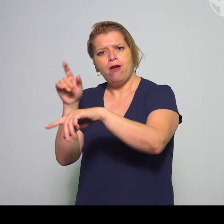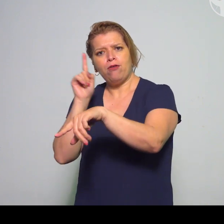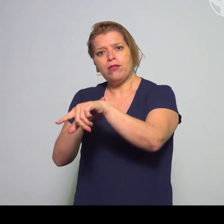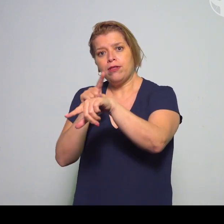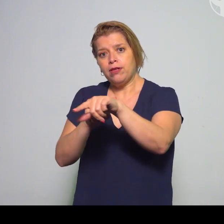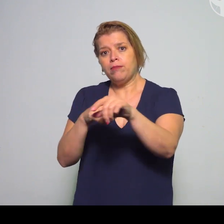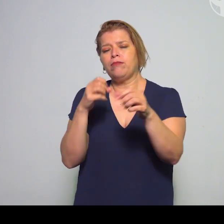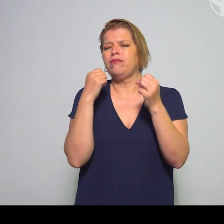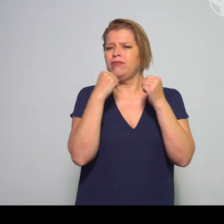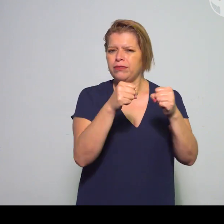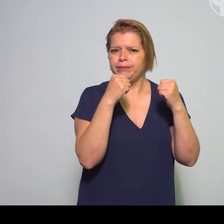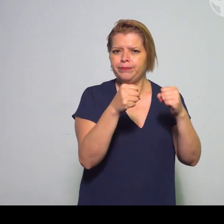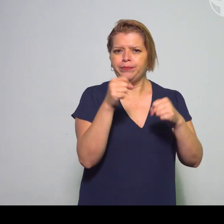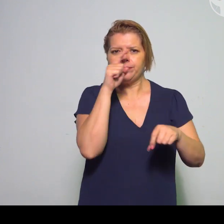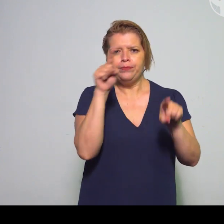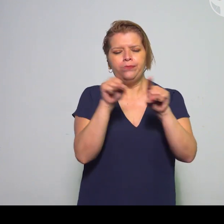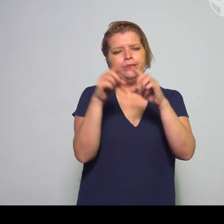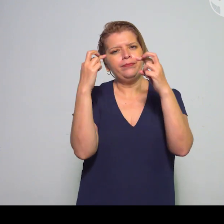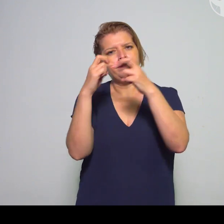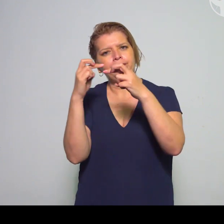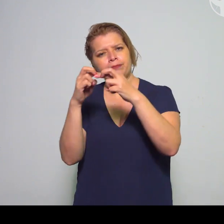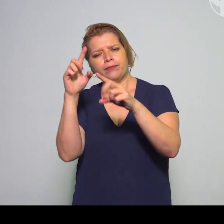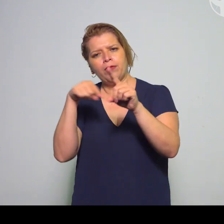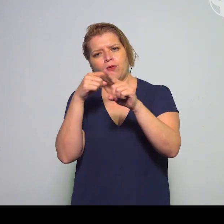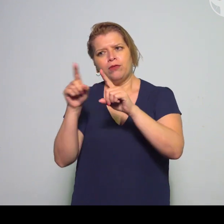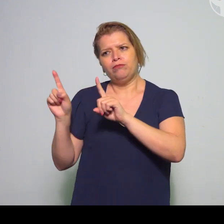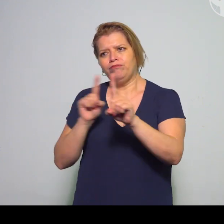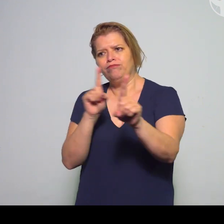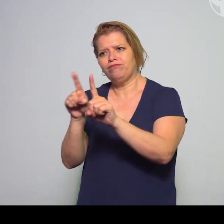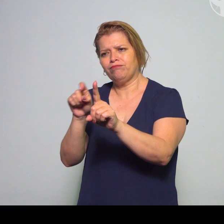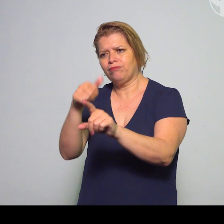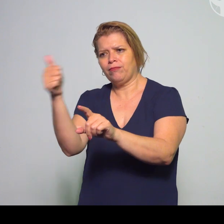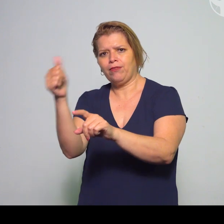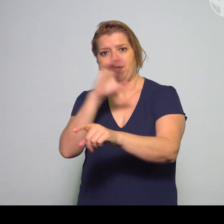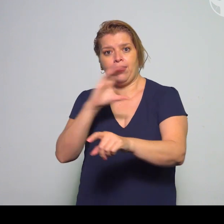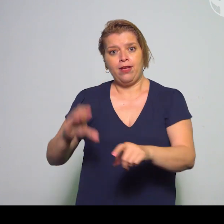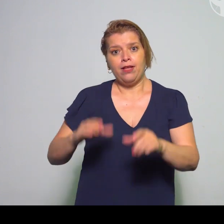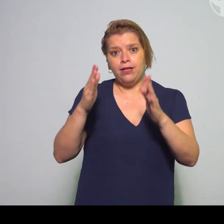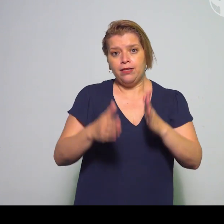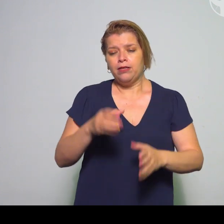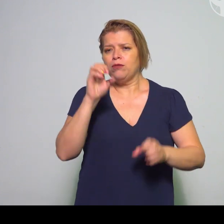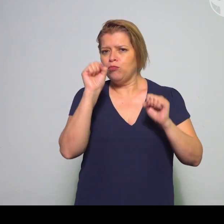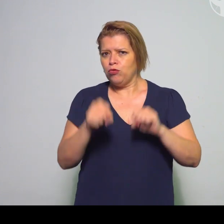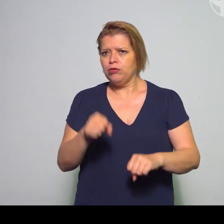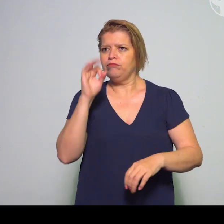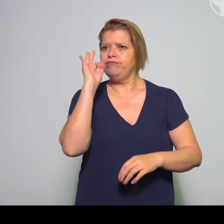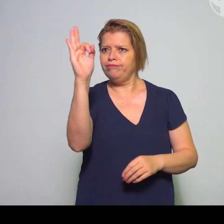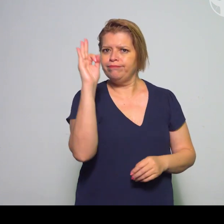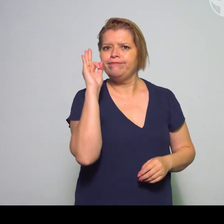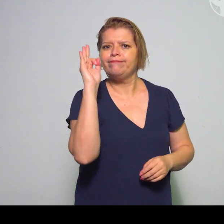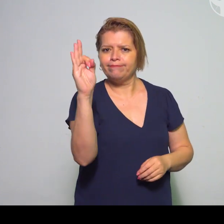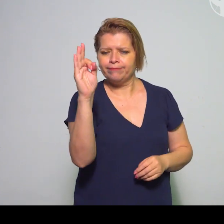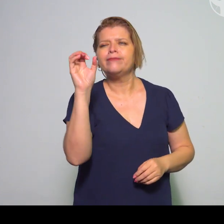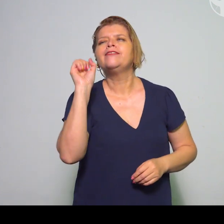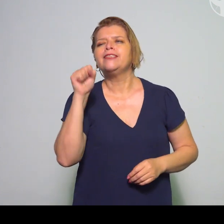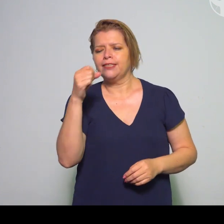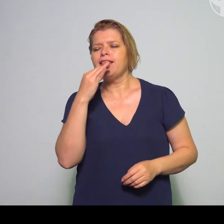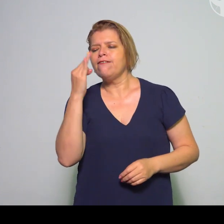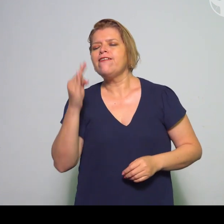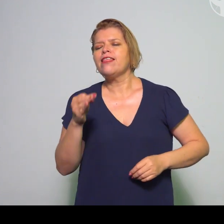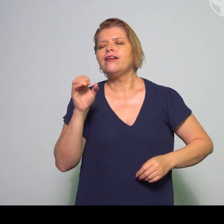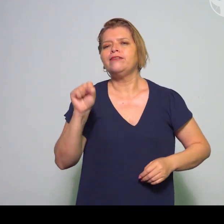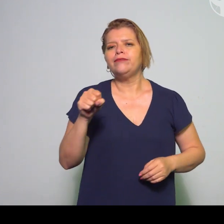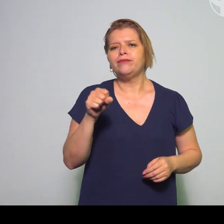en Pedro que fue llamado en una crisis, pensaba en Pablo que fue llamado cuando era un perseguidor de cristianos y él podía